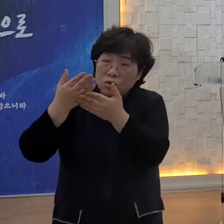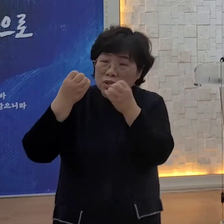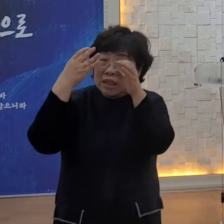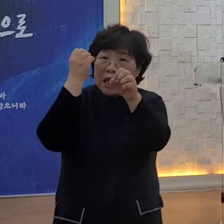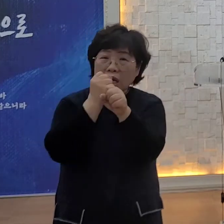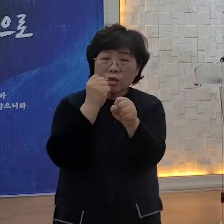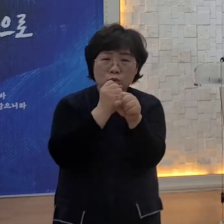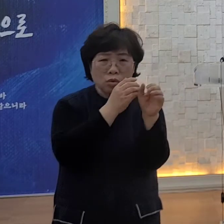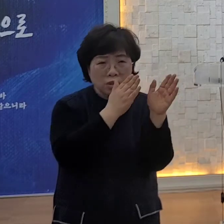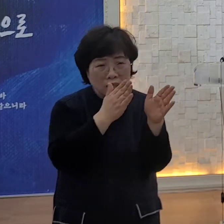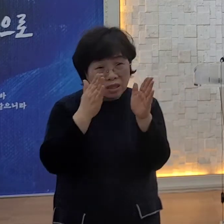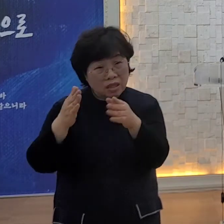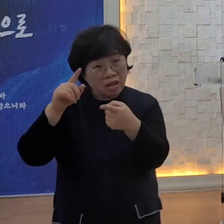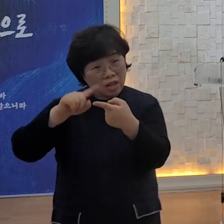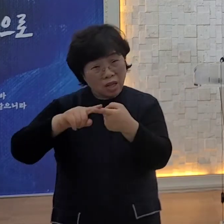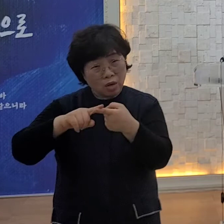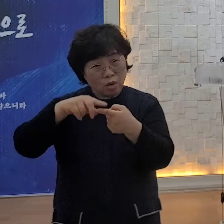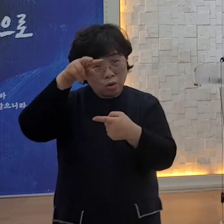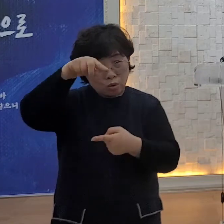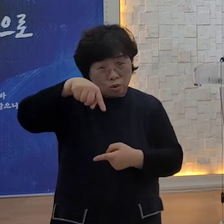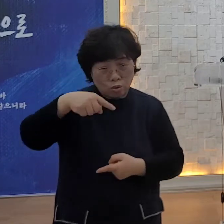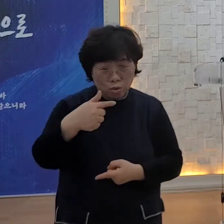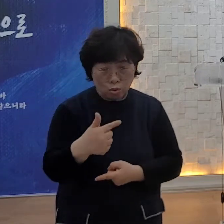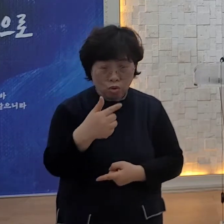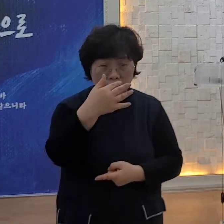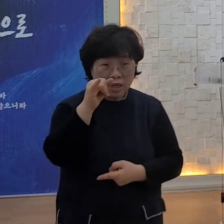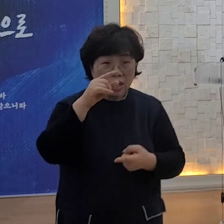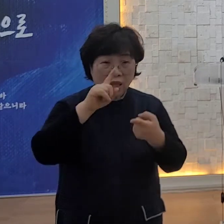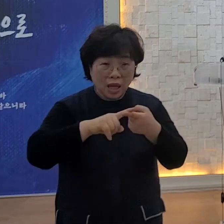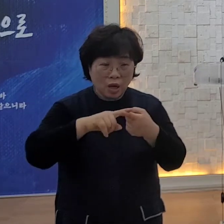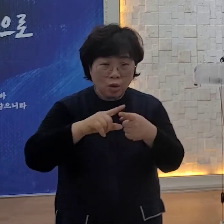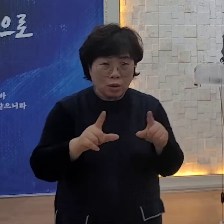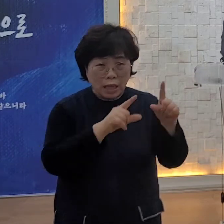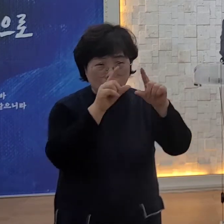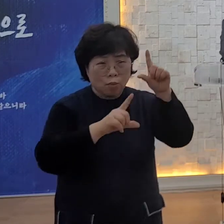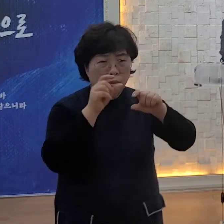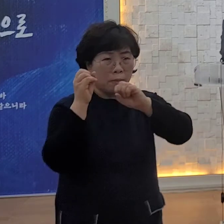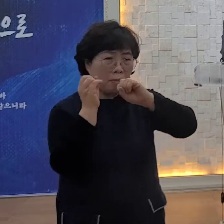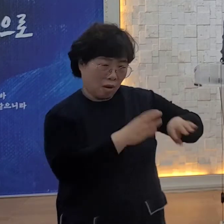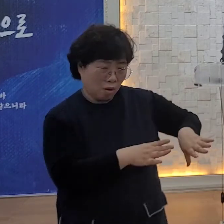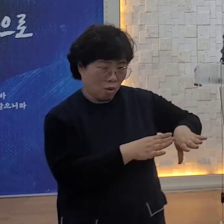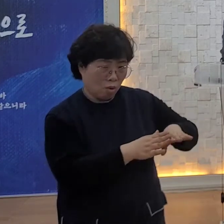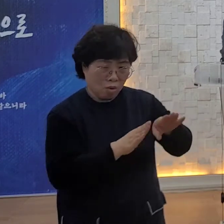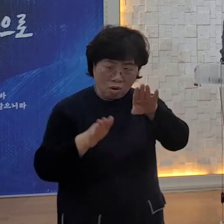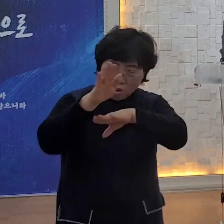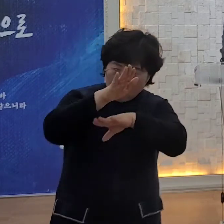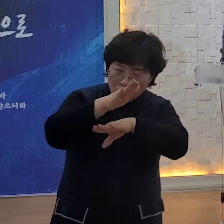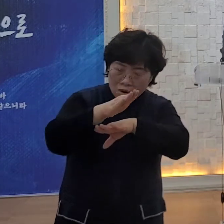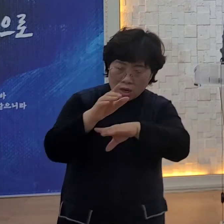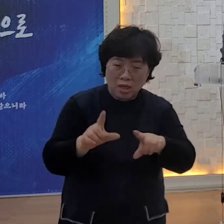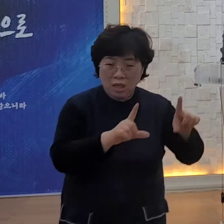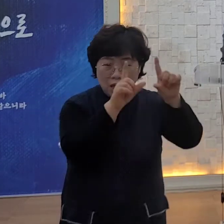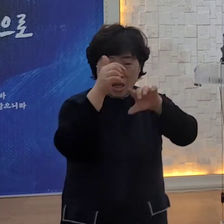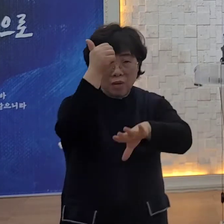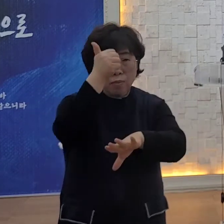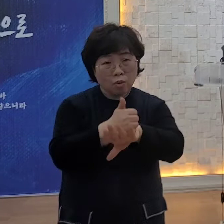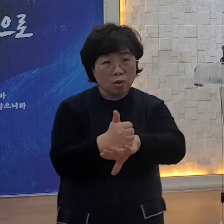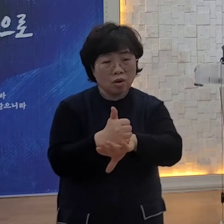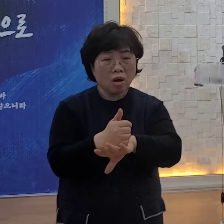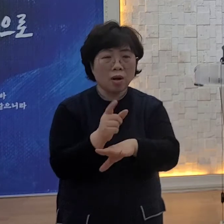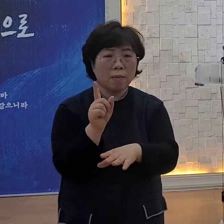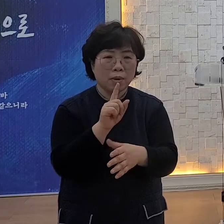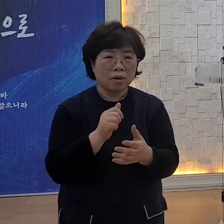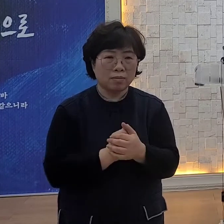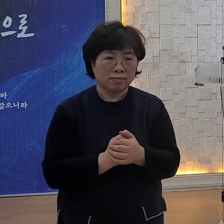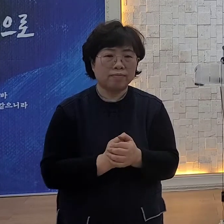창조 질서, 이 순리대로 사는 삶을 버리고 영리로 나아간 그 결과들이 뭐냐라는 것을